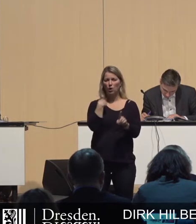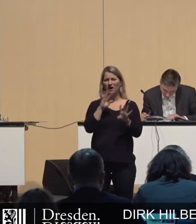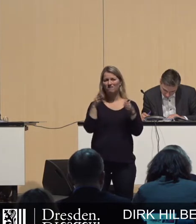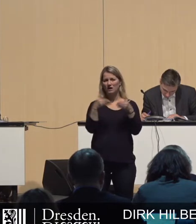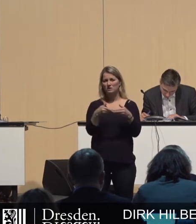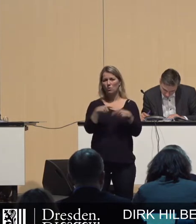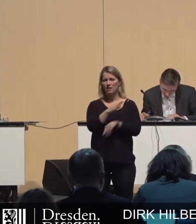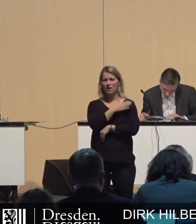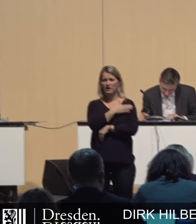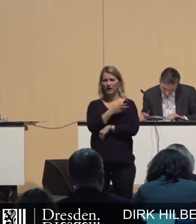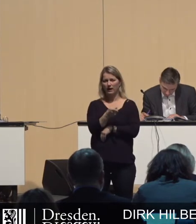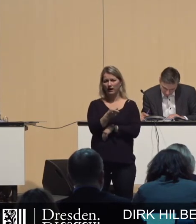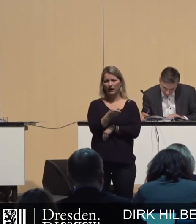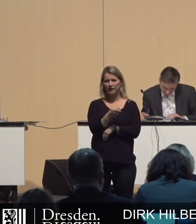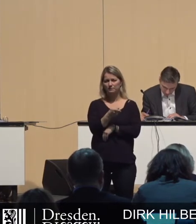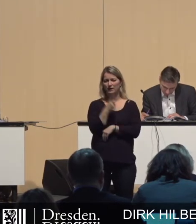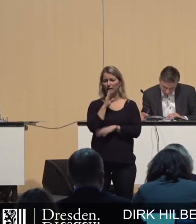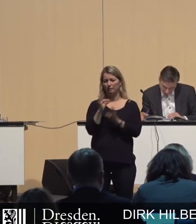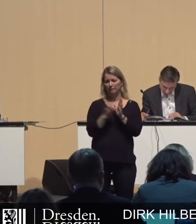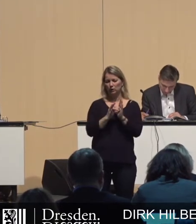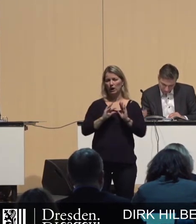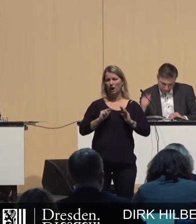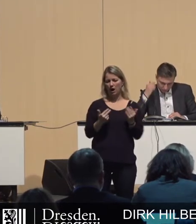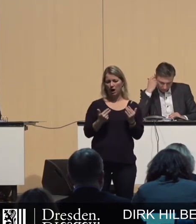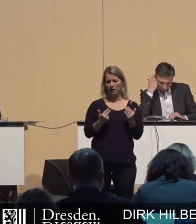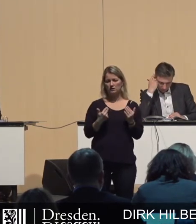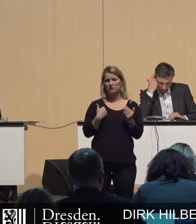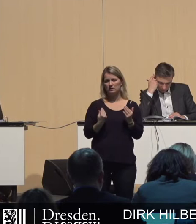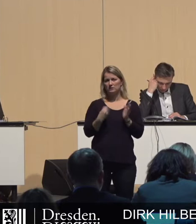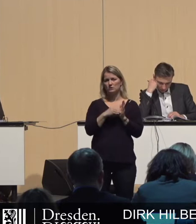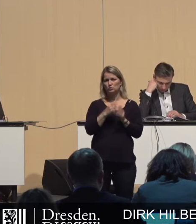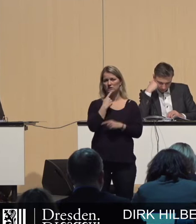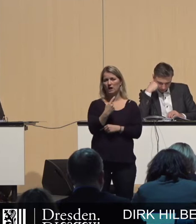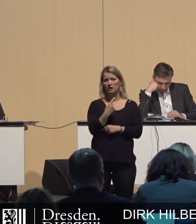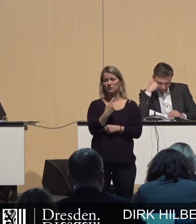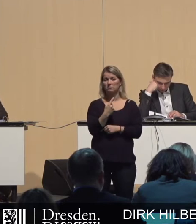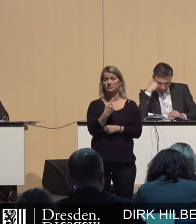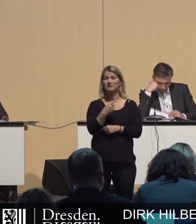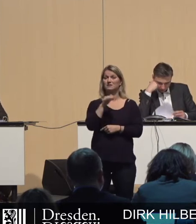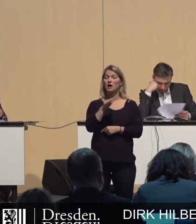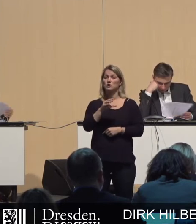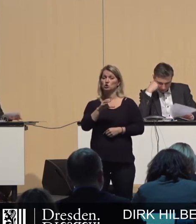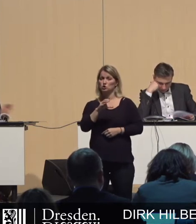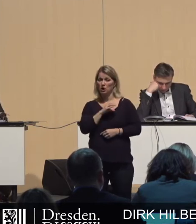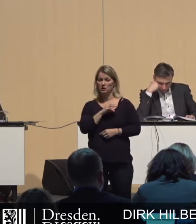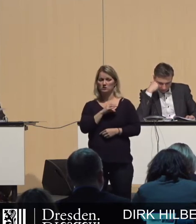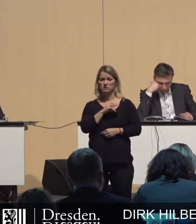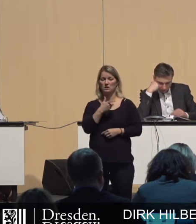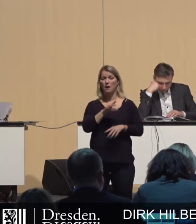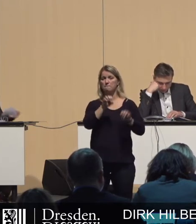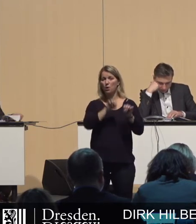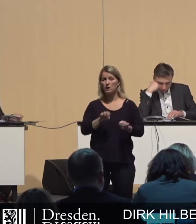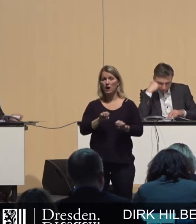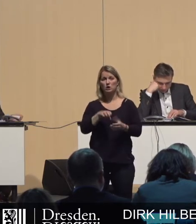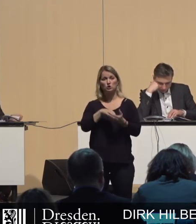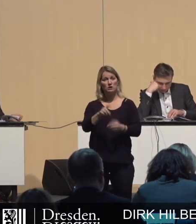Die Linke. Da sage ich im Punkt 8, es ist nicht die Chance und die Möglichkeit des Stadtrates,